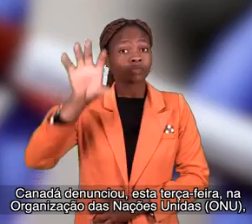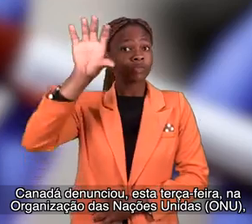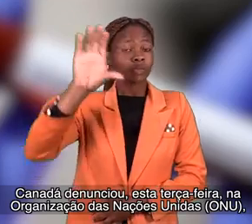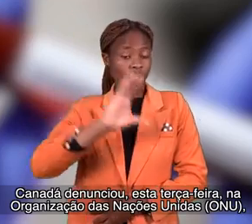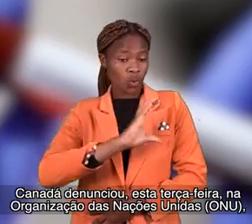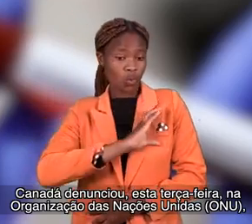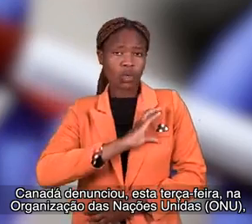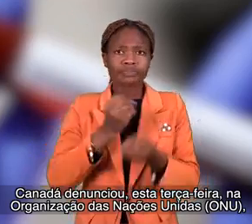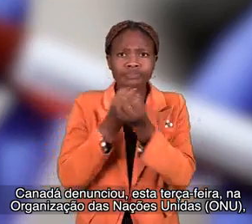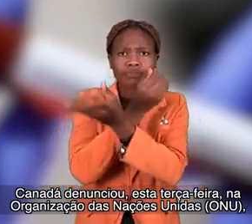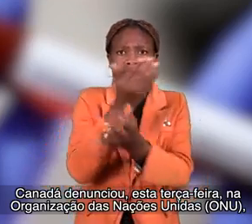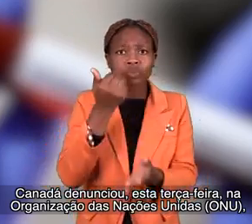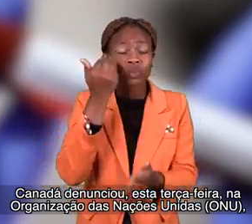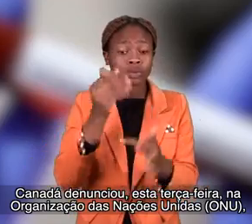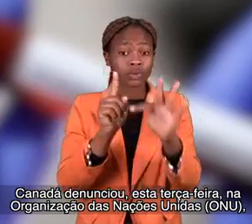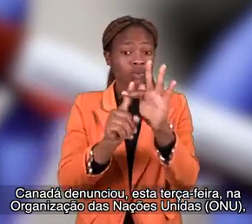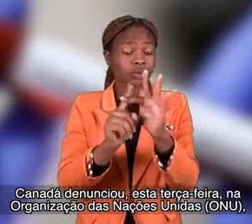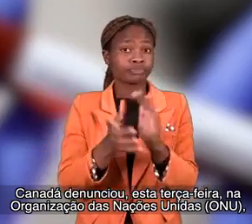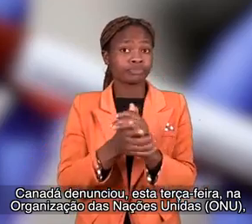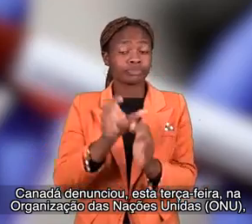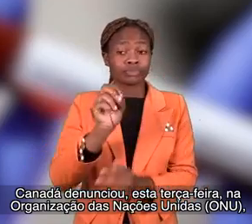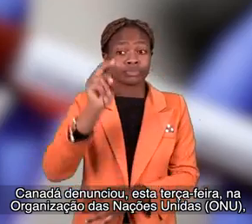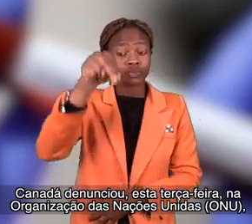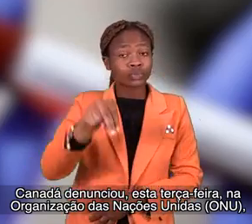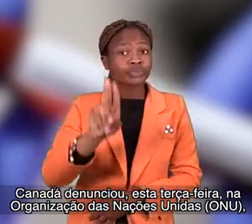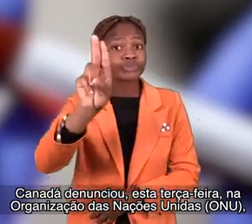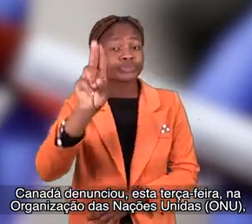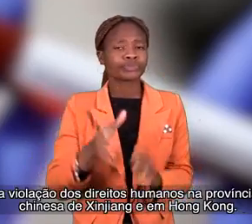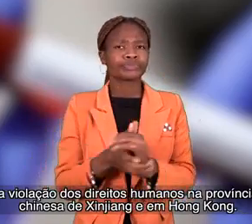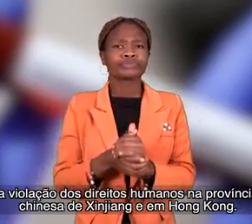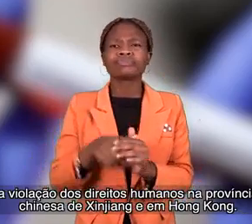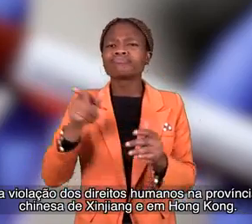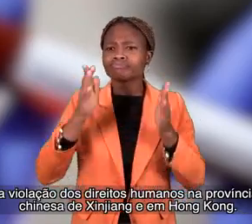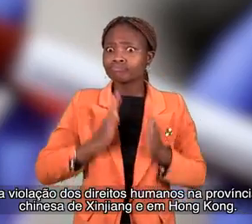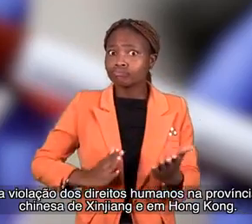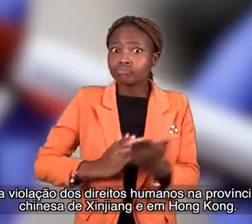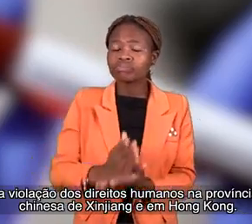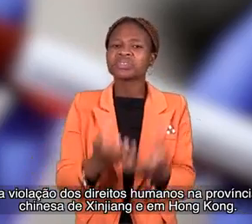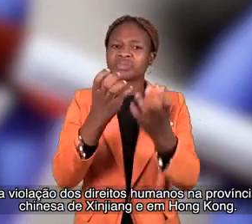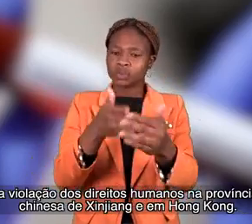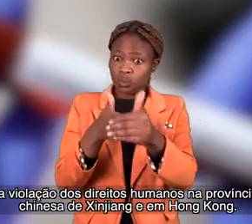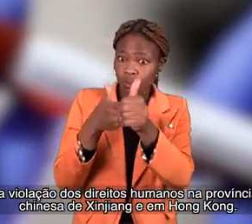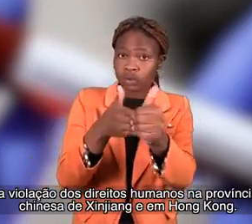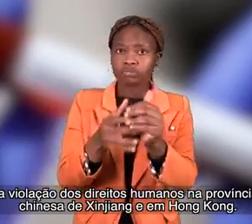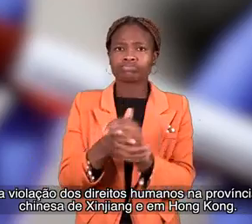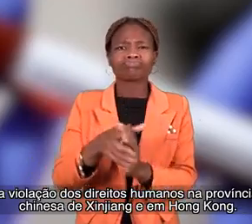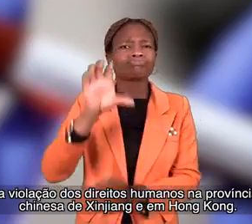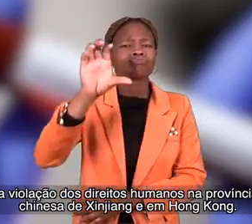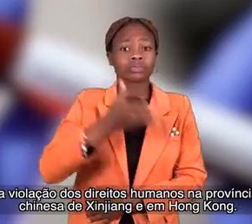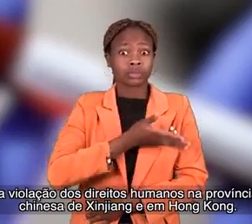Canadá denunciou esta terça-feira na Organização das Nações Unidas a violação dos direitos humanos na província chinesa de